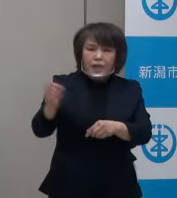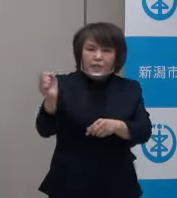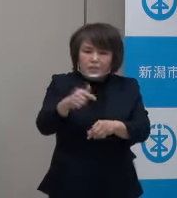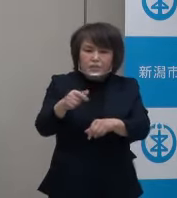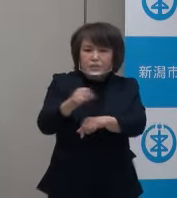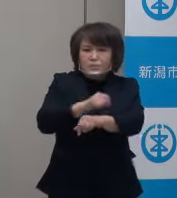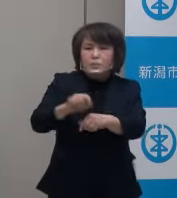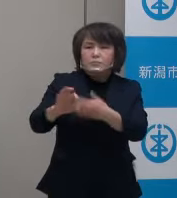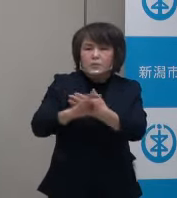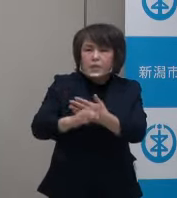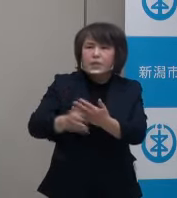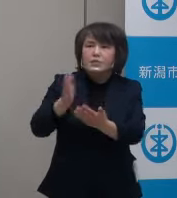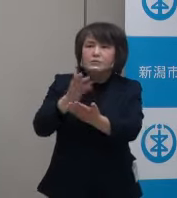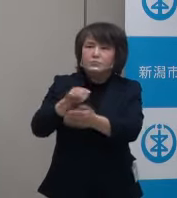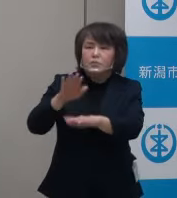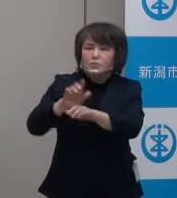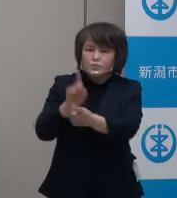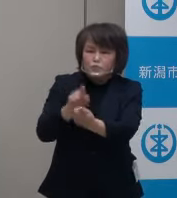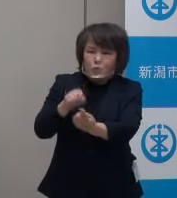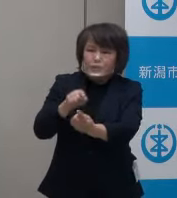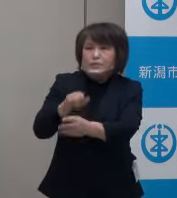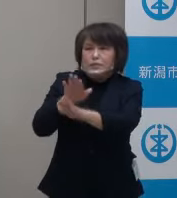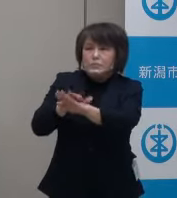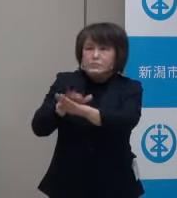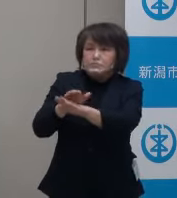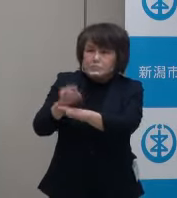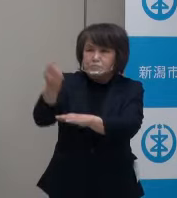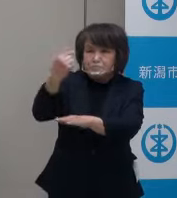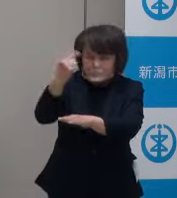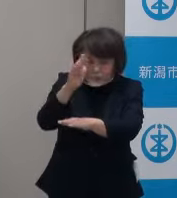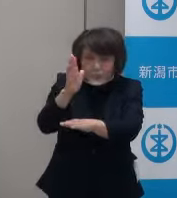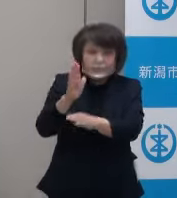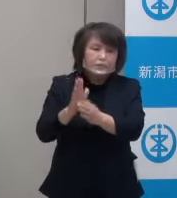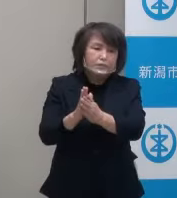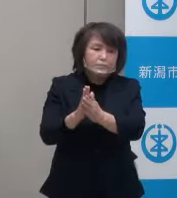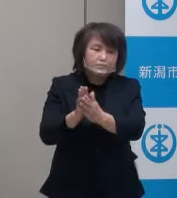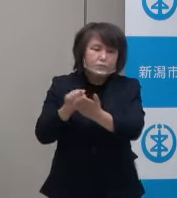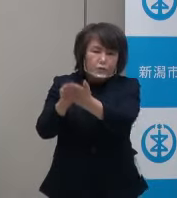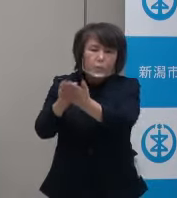例措置などを要望していきたいと考えています。